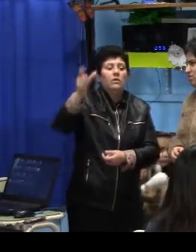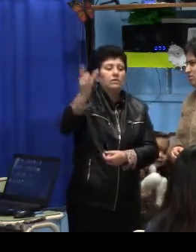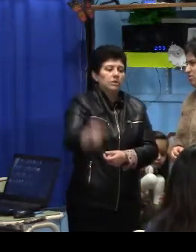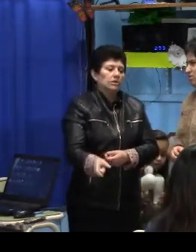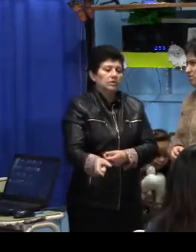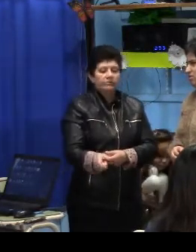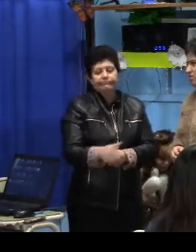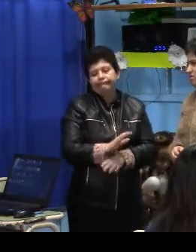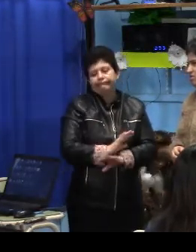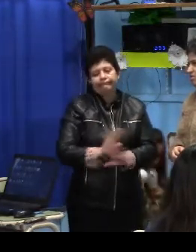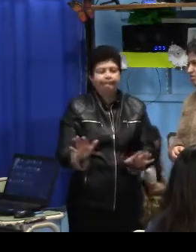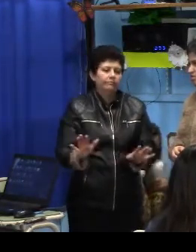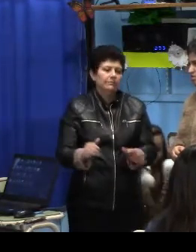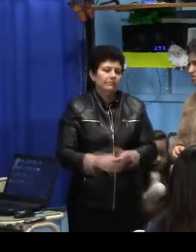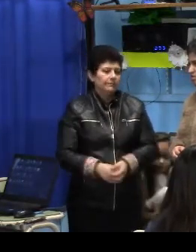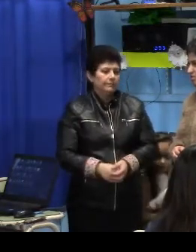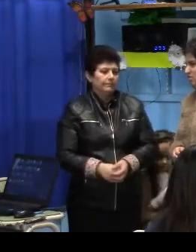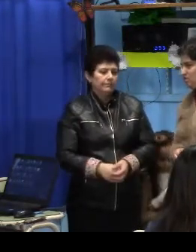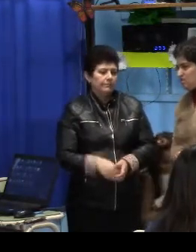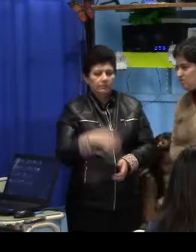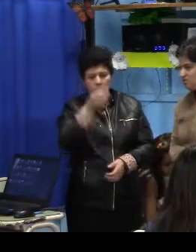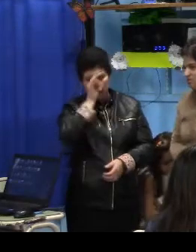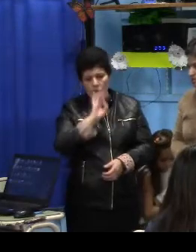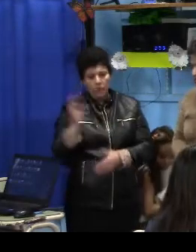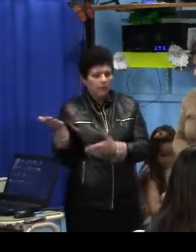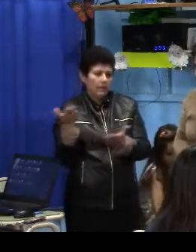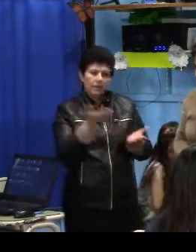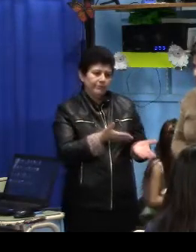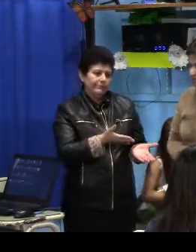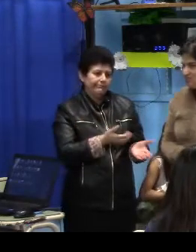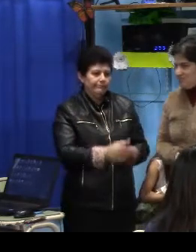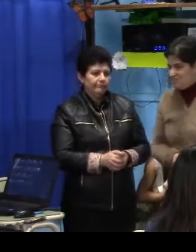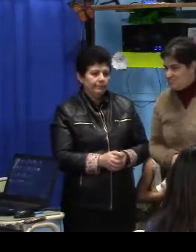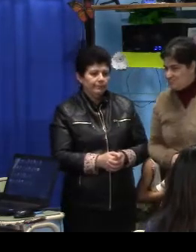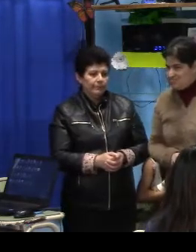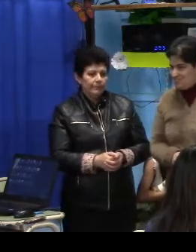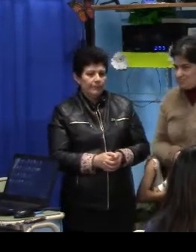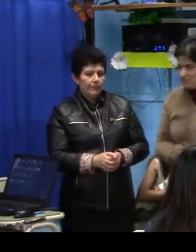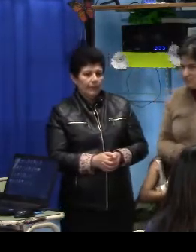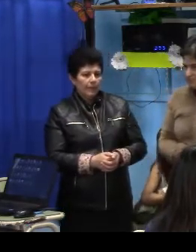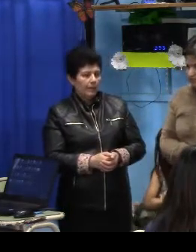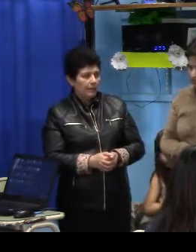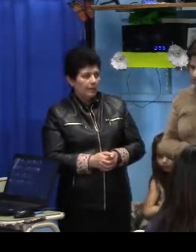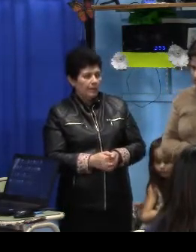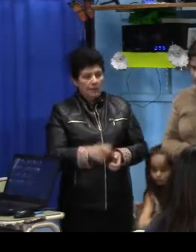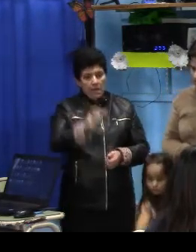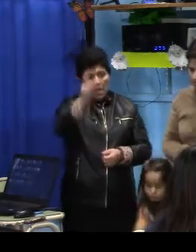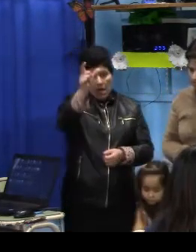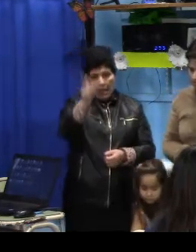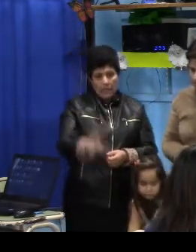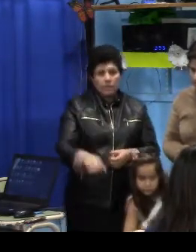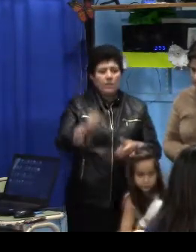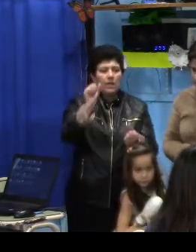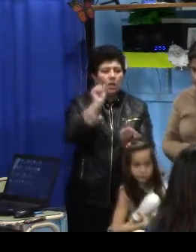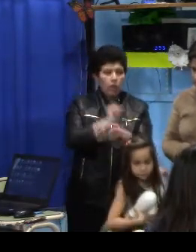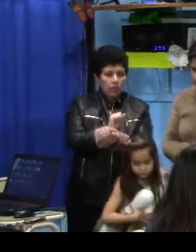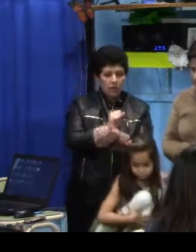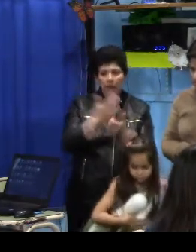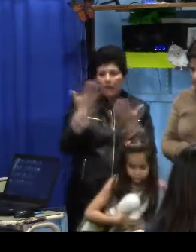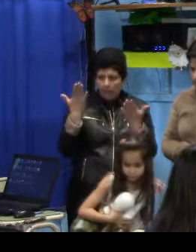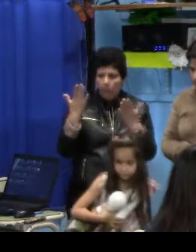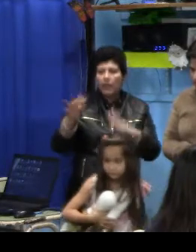perdió. Pero ahí hay una combinación interesante. Que la gente de la cárcel puede hacer